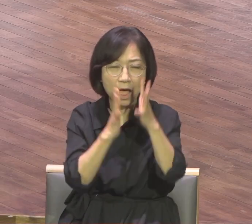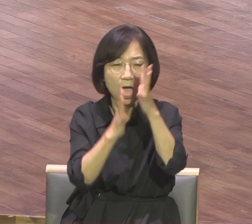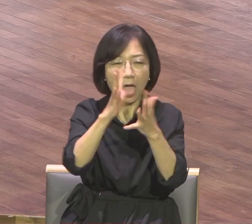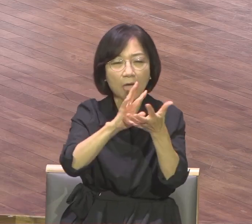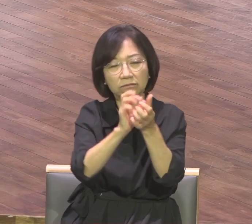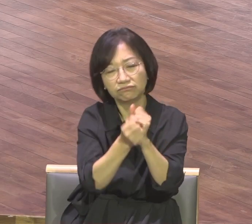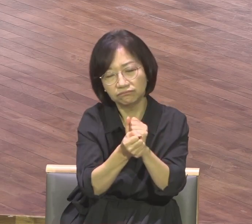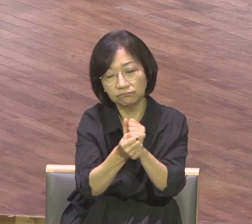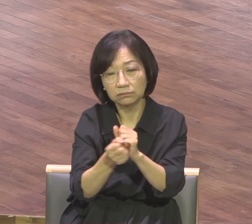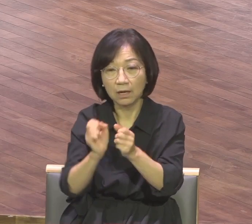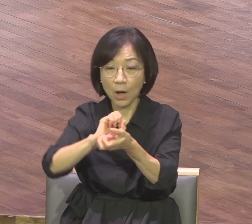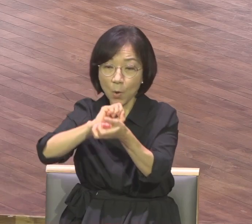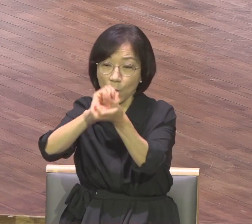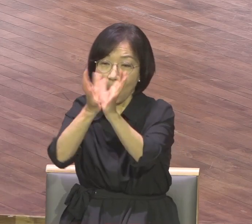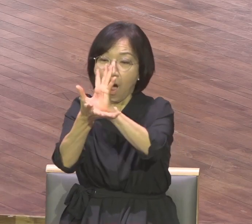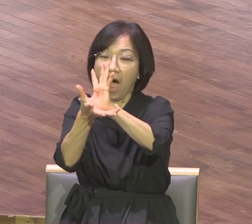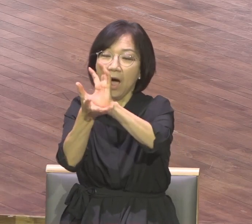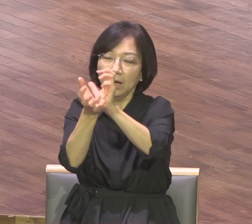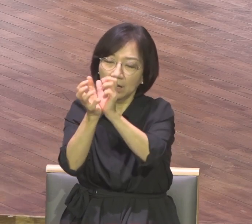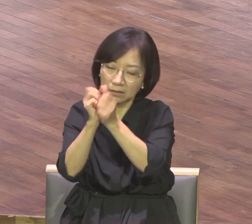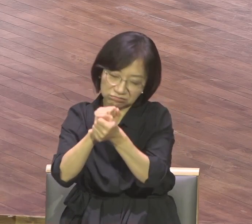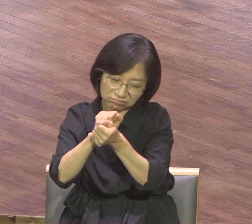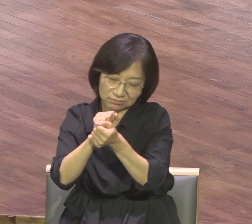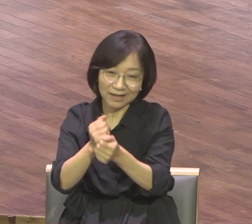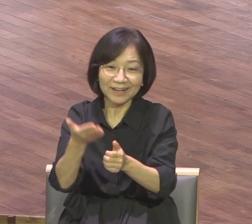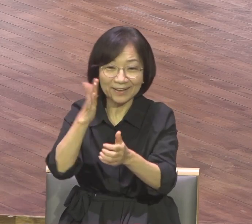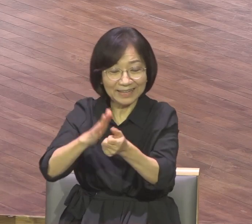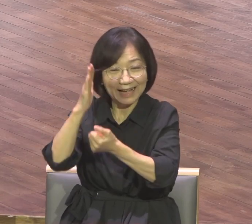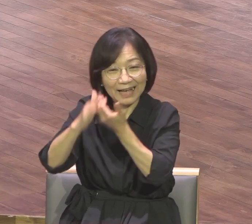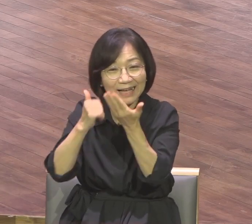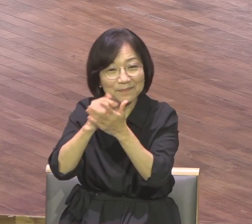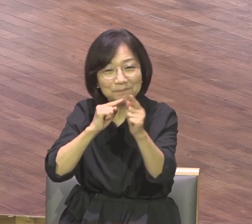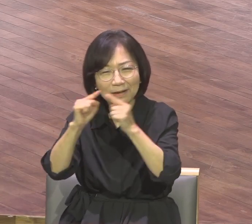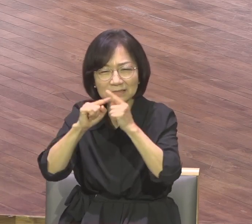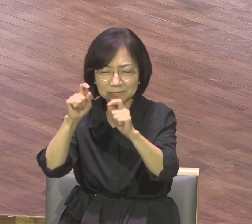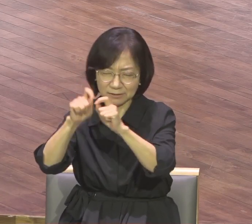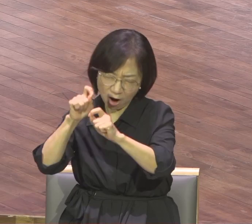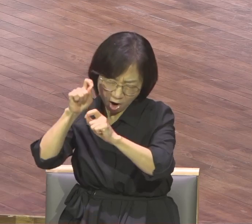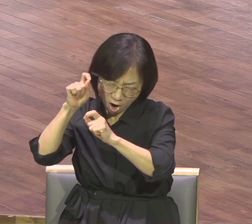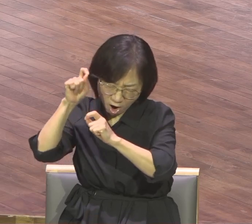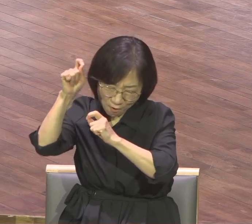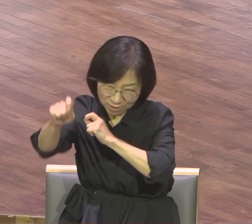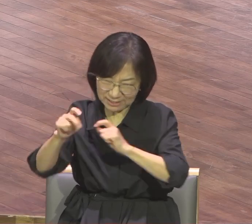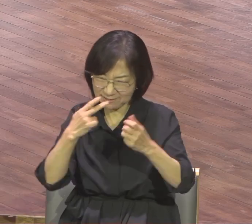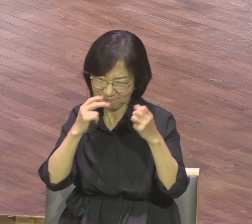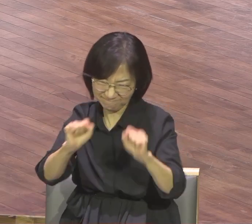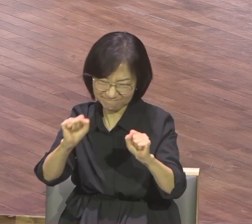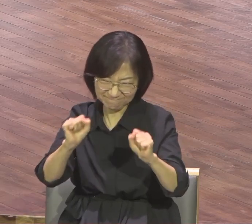마르고 꽃은 시드나 우리 하나님의 말씀은 영원히 서리라 하라.